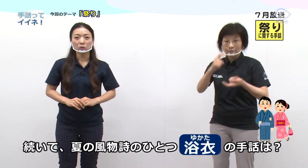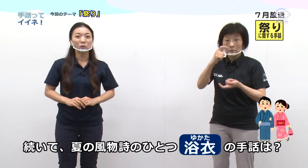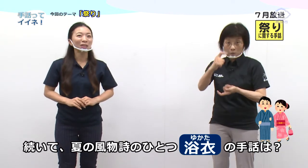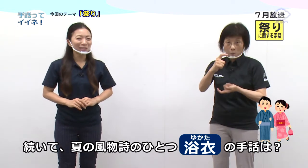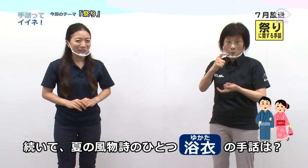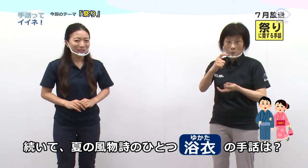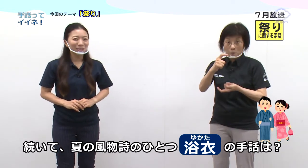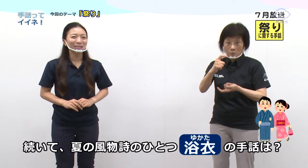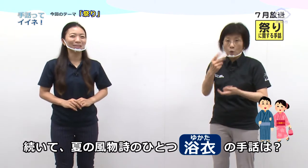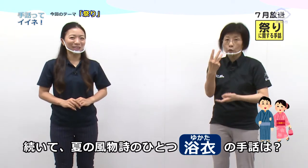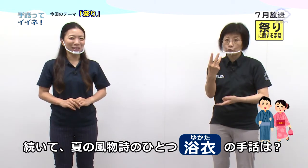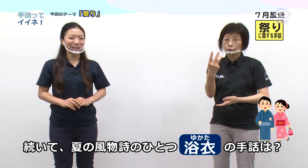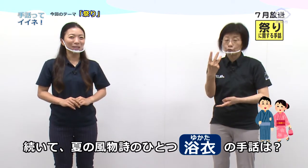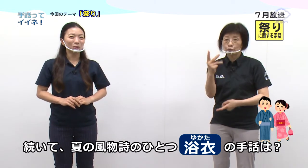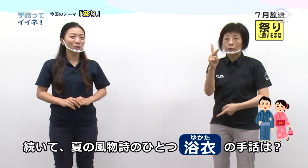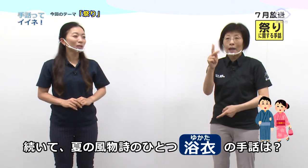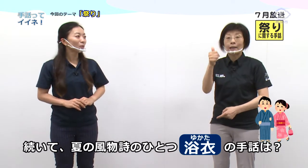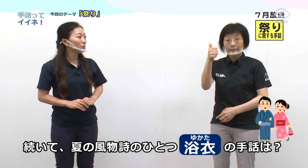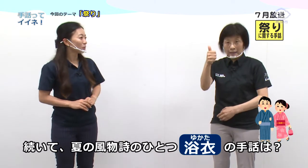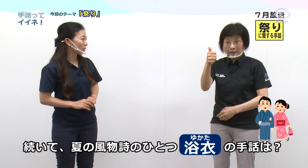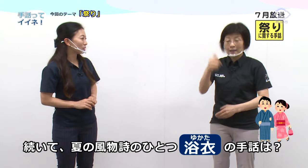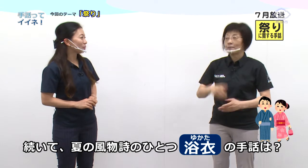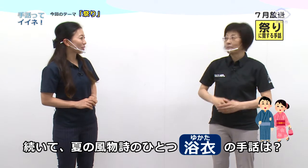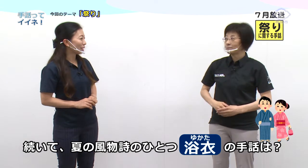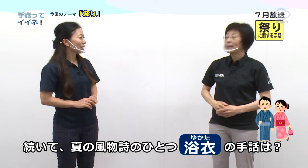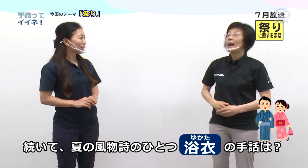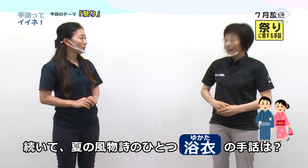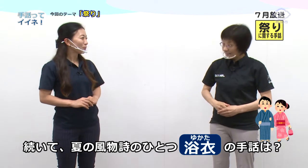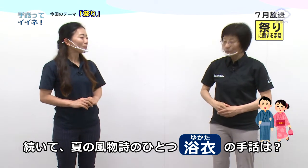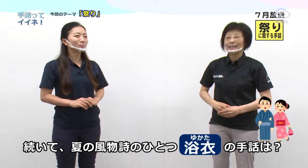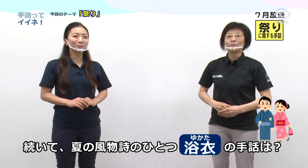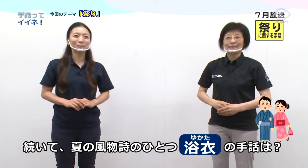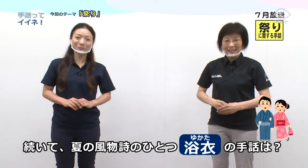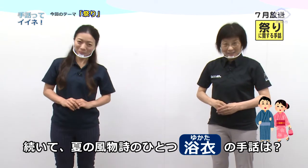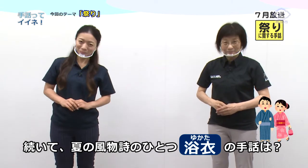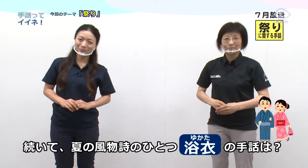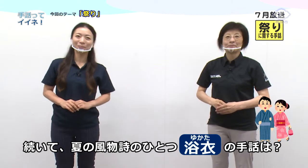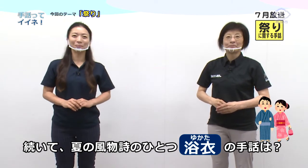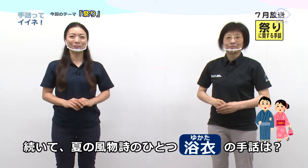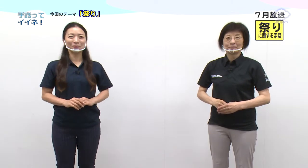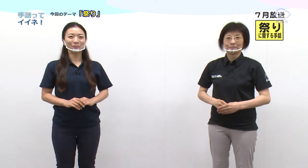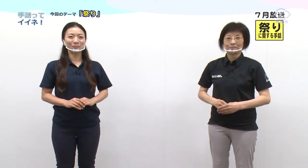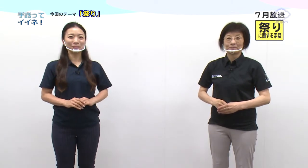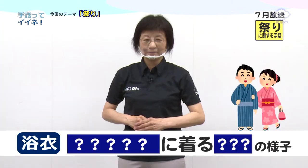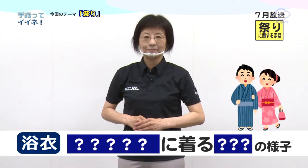浴衣ですね。浴衣はどう表現しますか？ はい、わかりました。